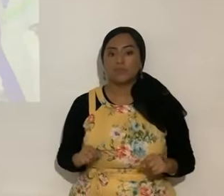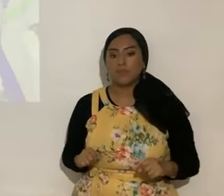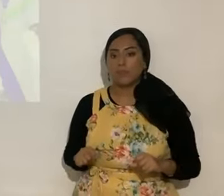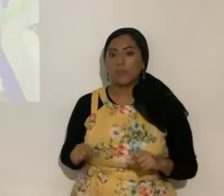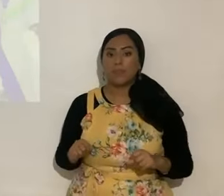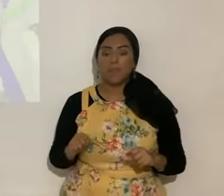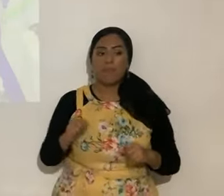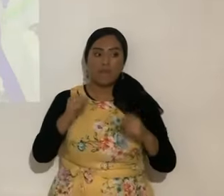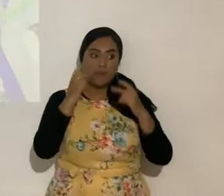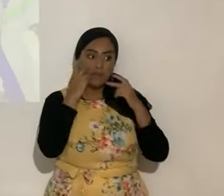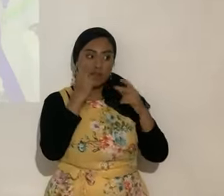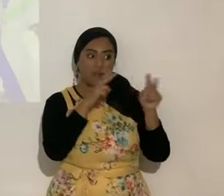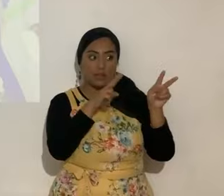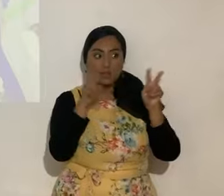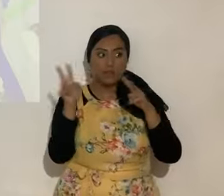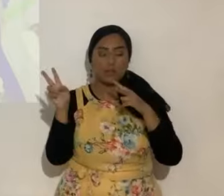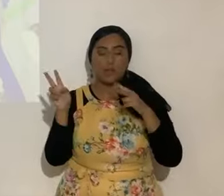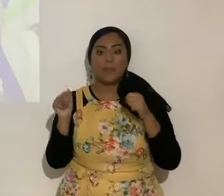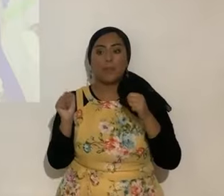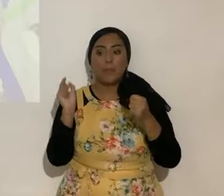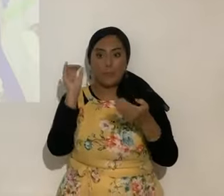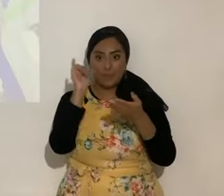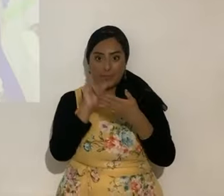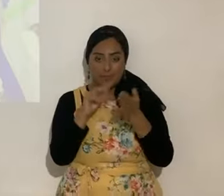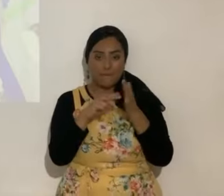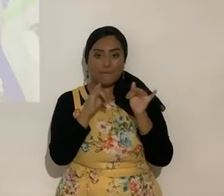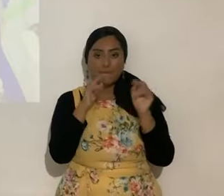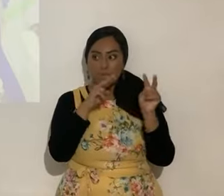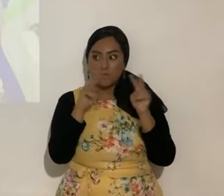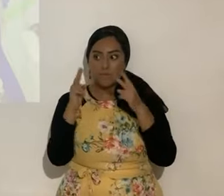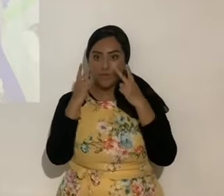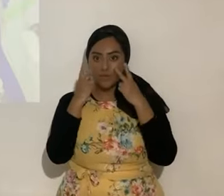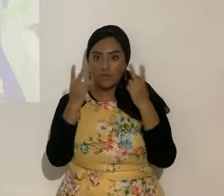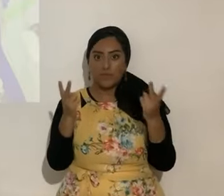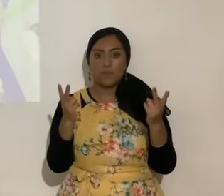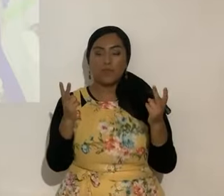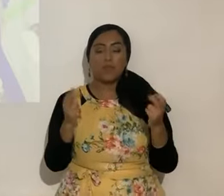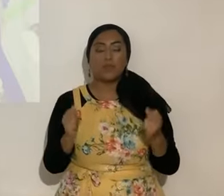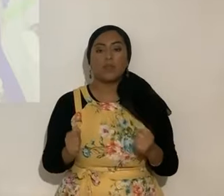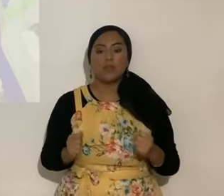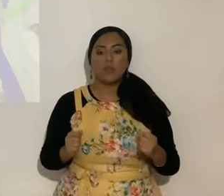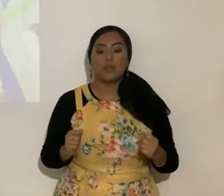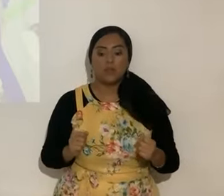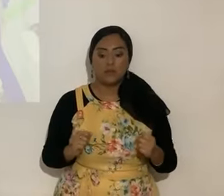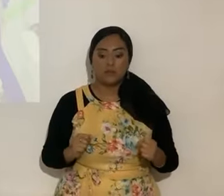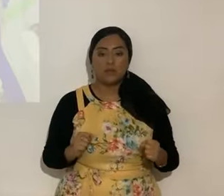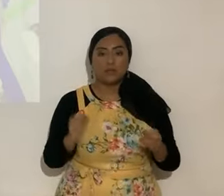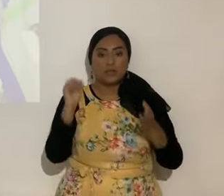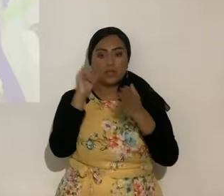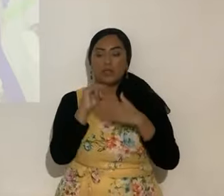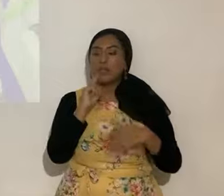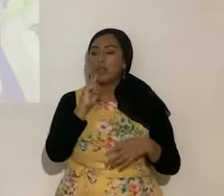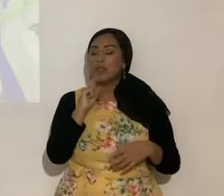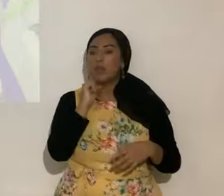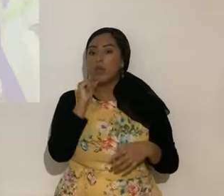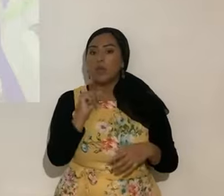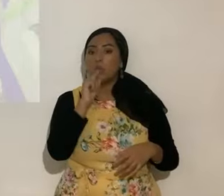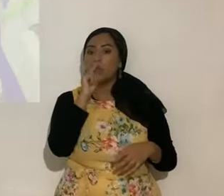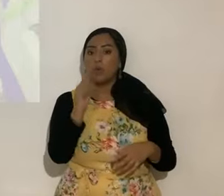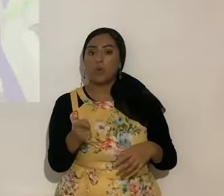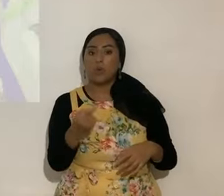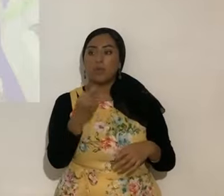la perspectiva, la ilusión, eso es ilusión, eso es irreal, eso no es real, el hecho